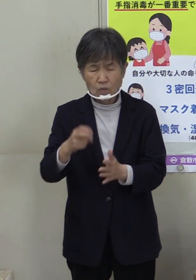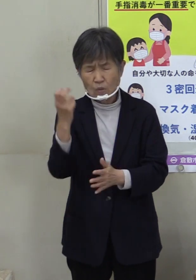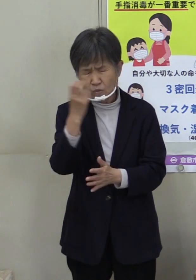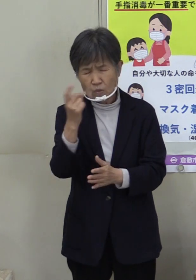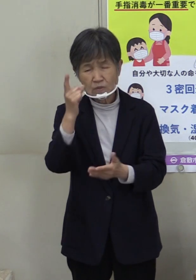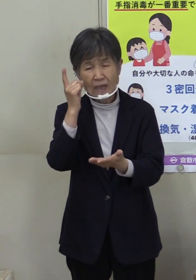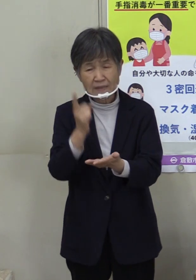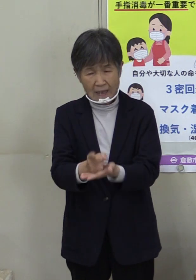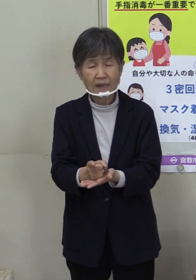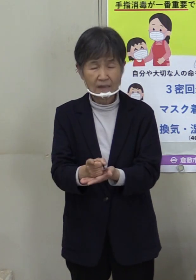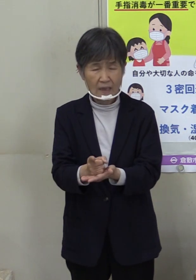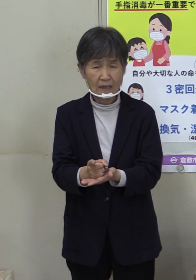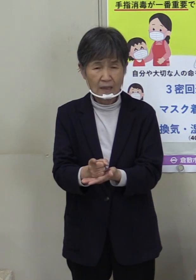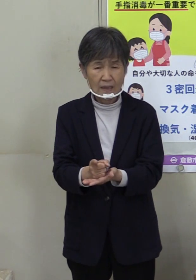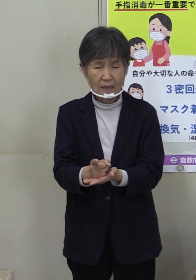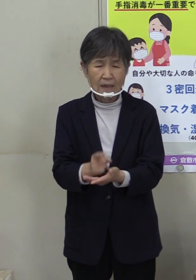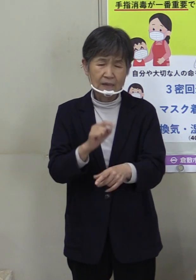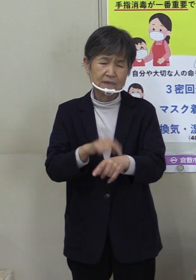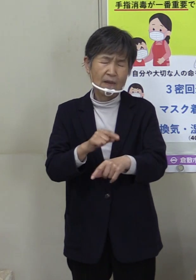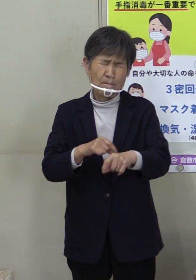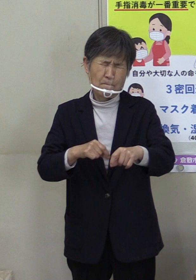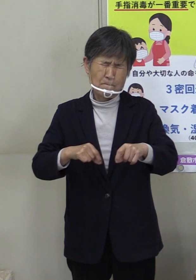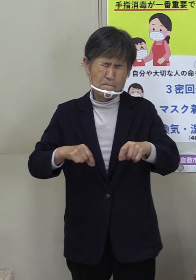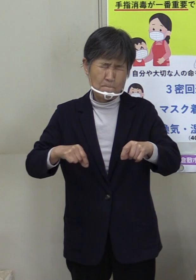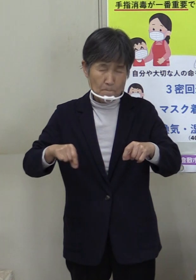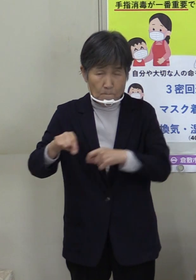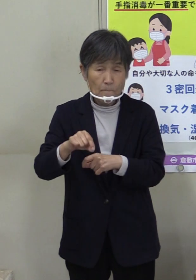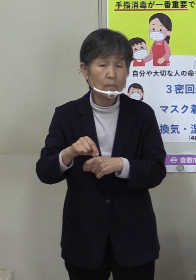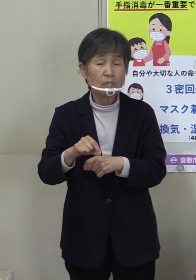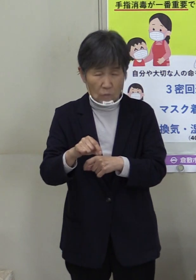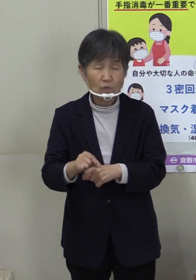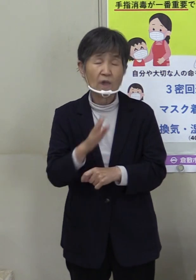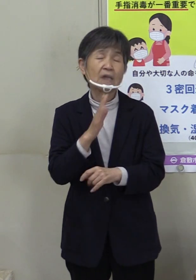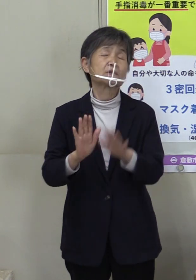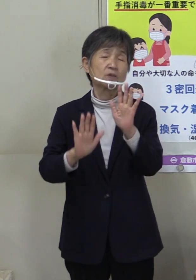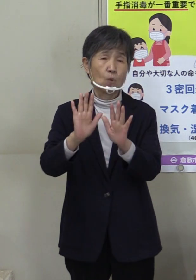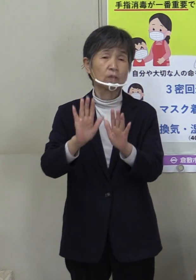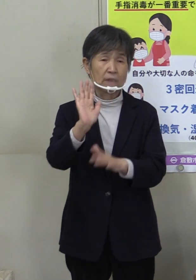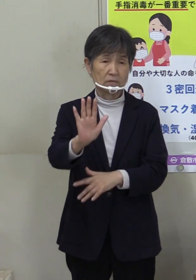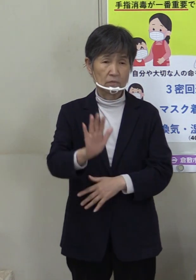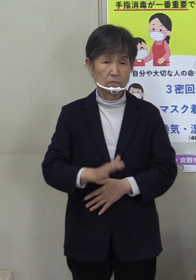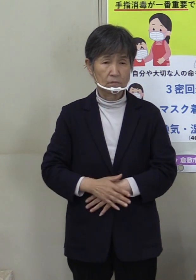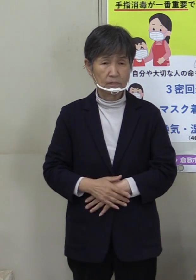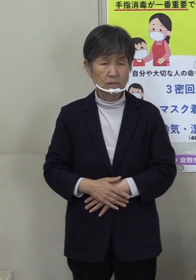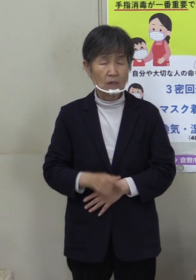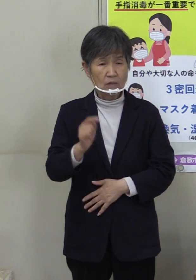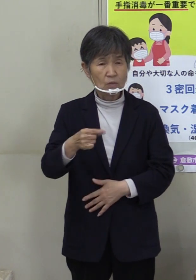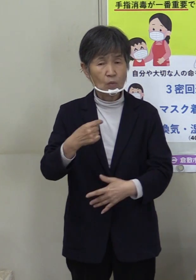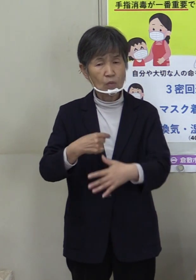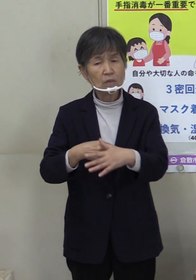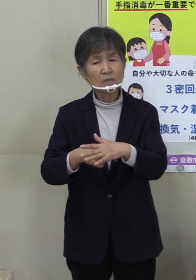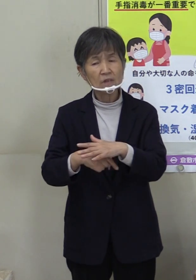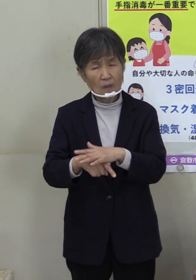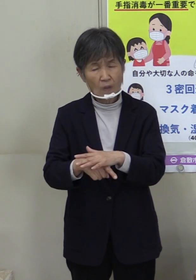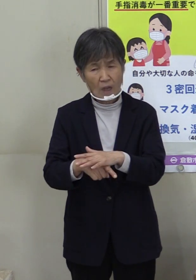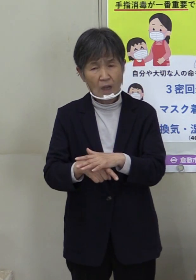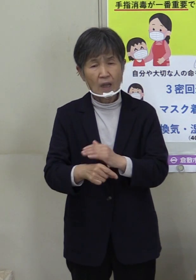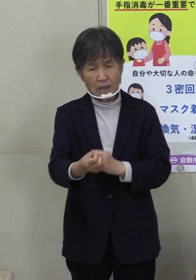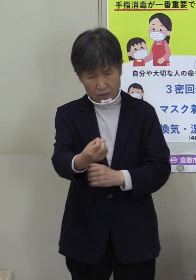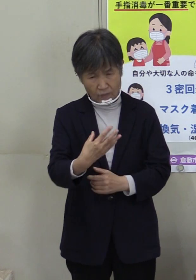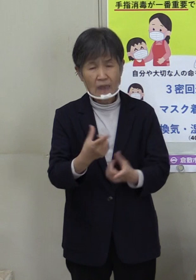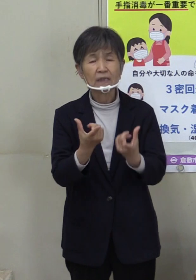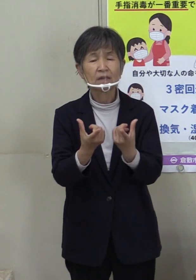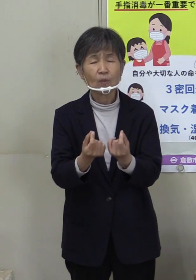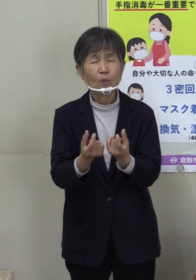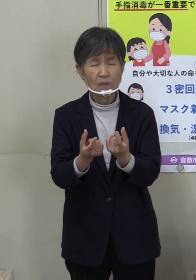けでかなりの時間を要しているというのが現状でございます。そういう意味から言うと、ご指摘の通